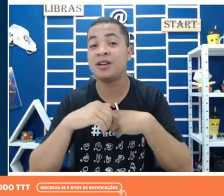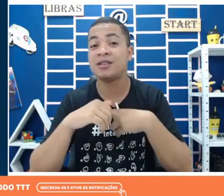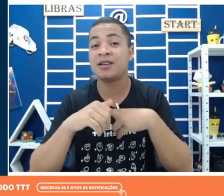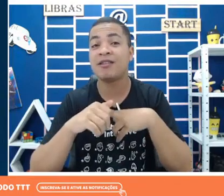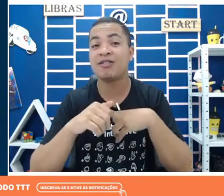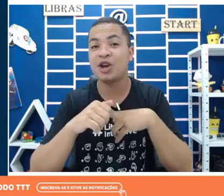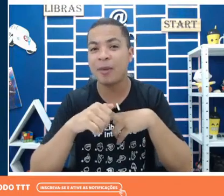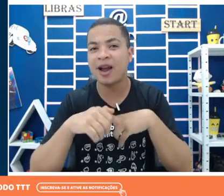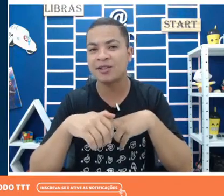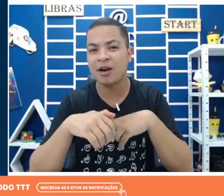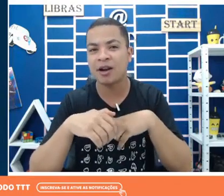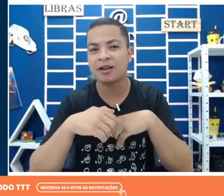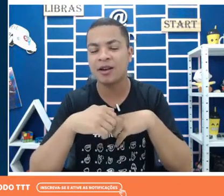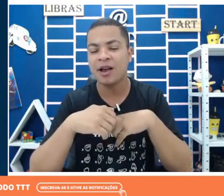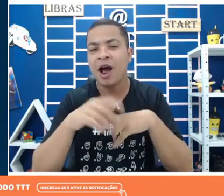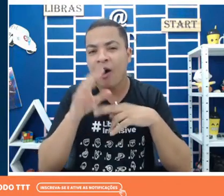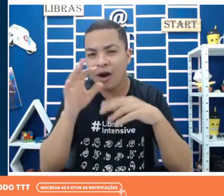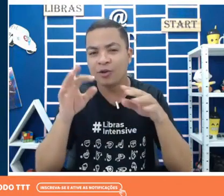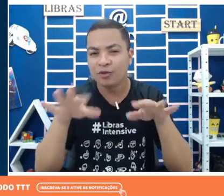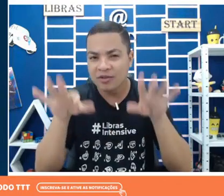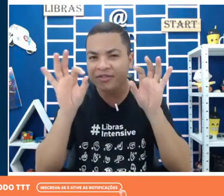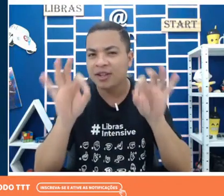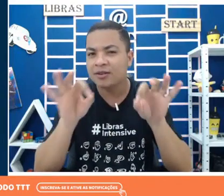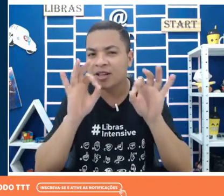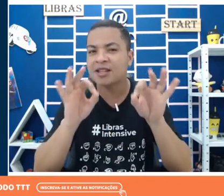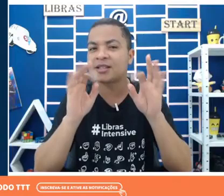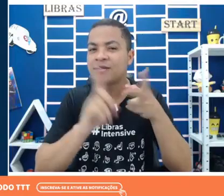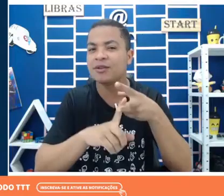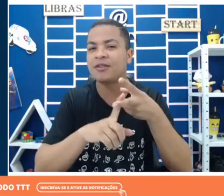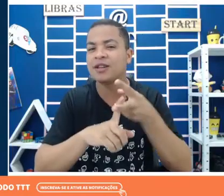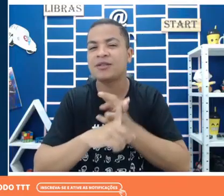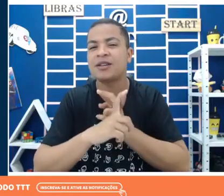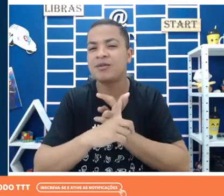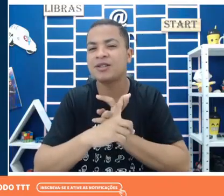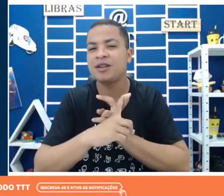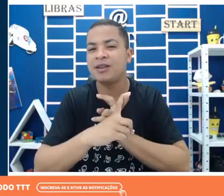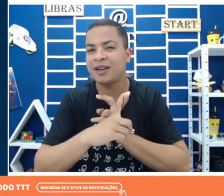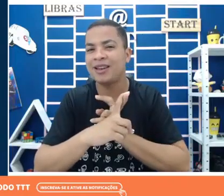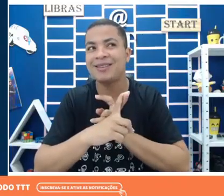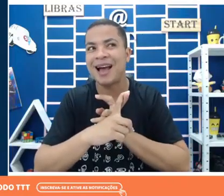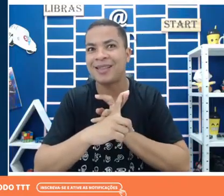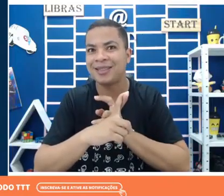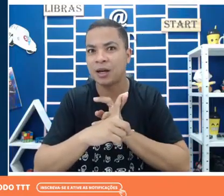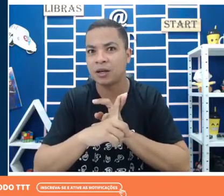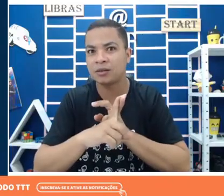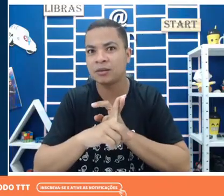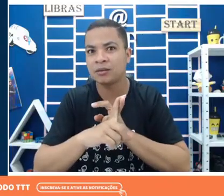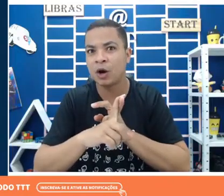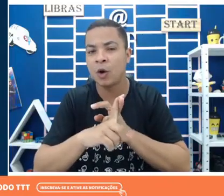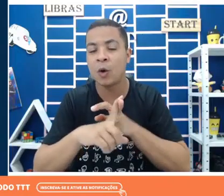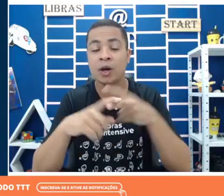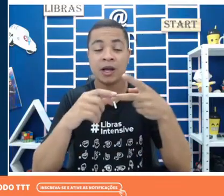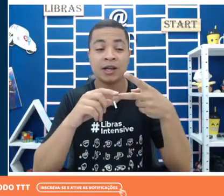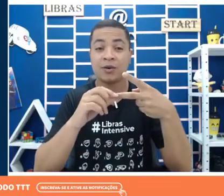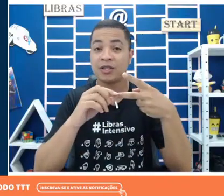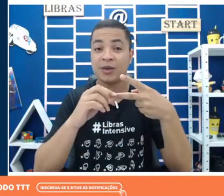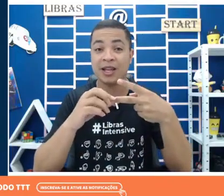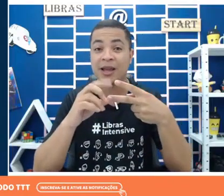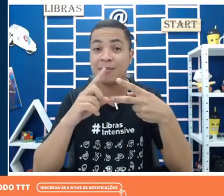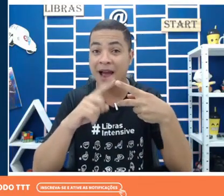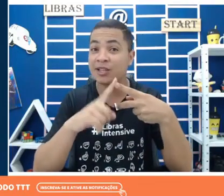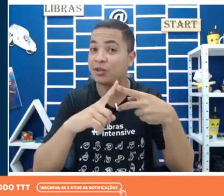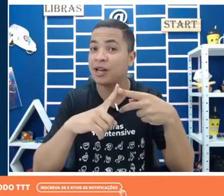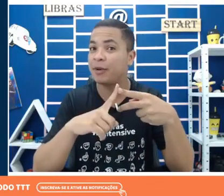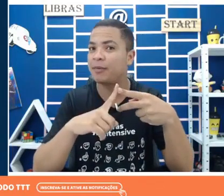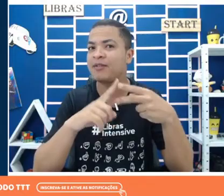segunda vez, conseguiu pegar a história? Olha, eu duvido se nessa segunda vez você não conseguiu entender nada. Ou não conseguiu